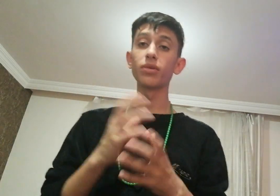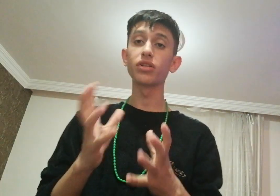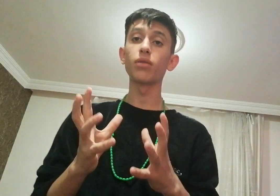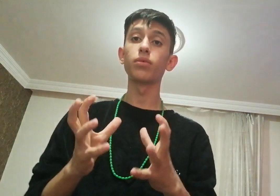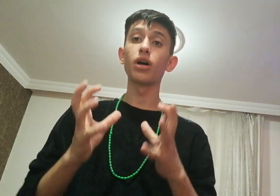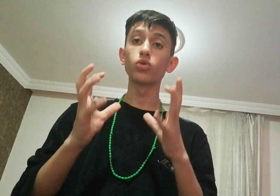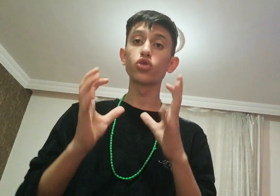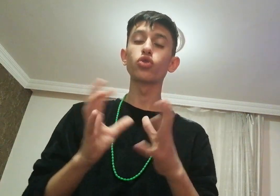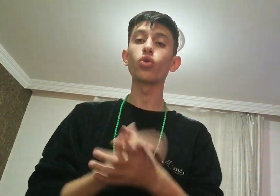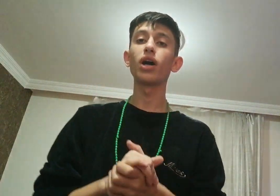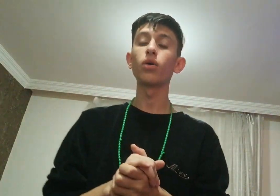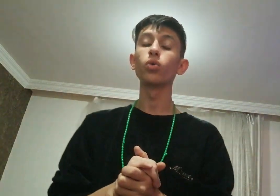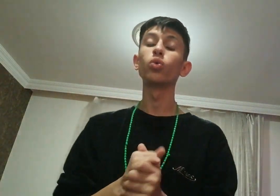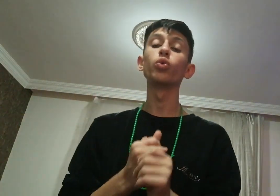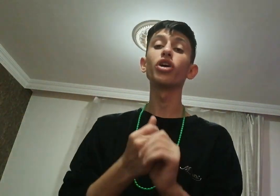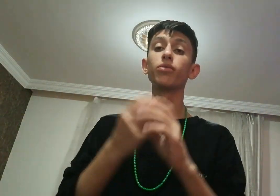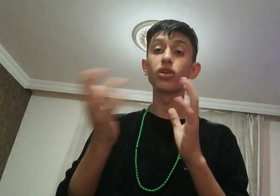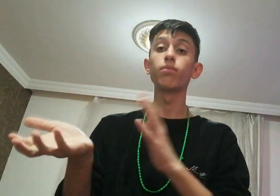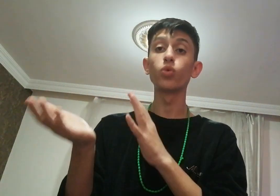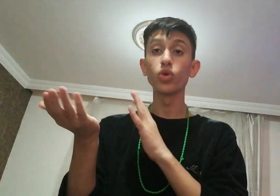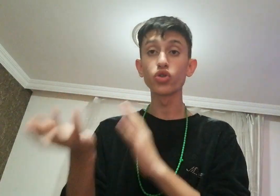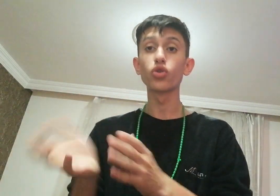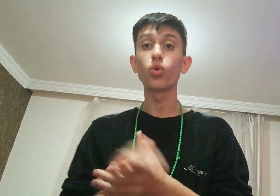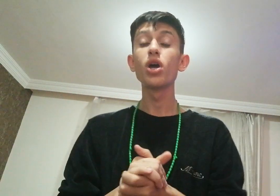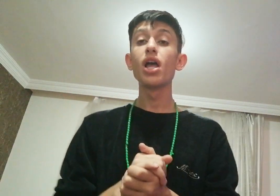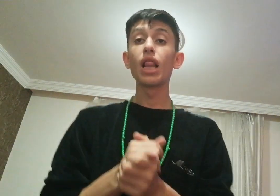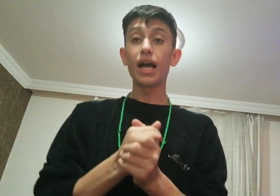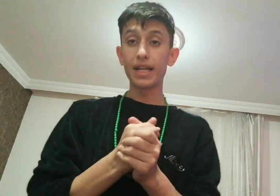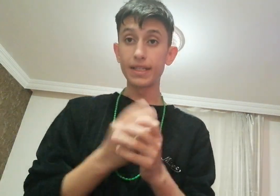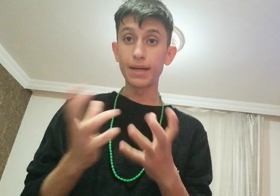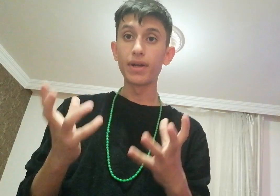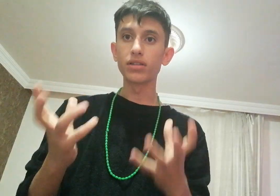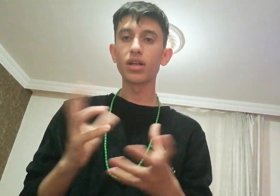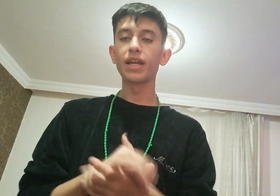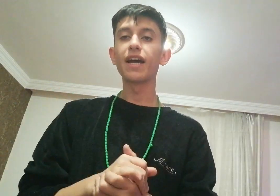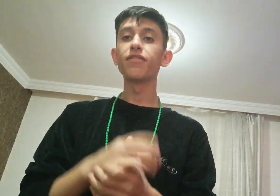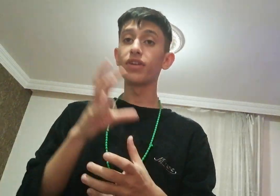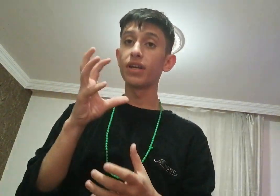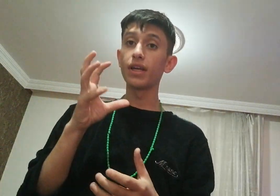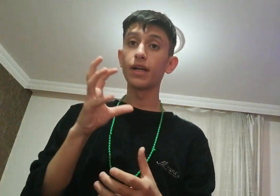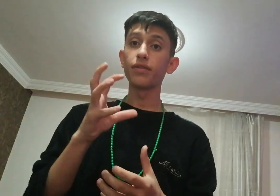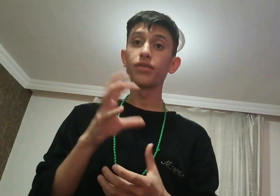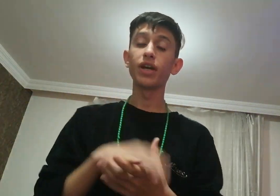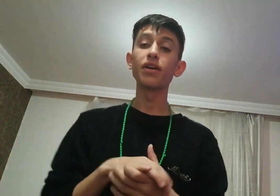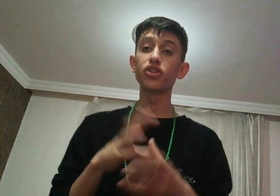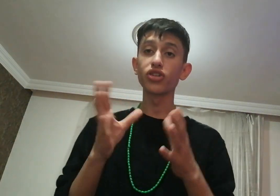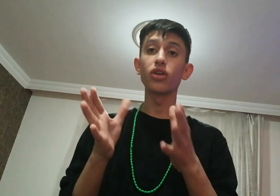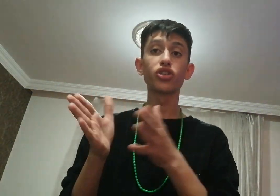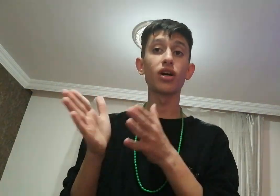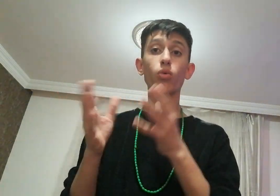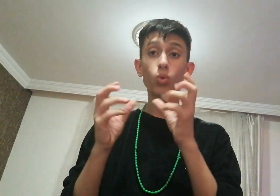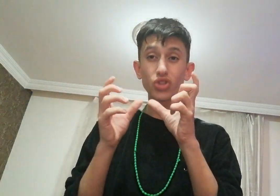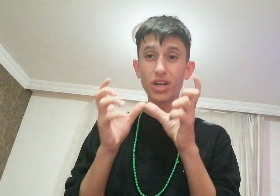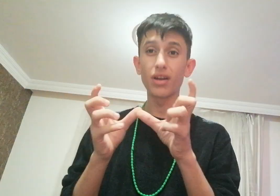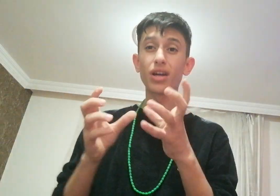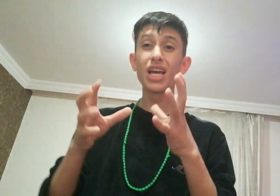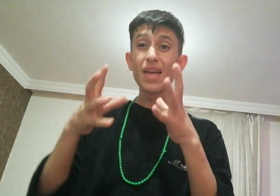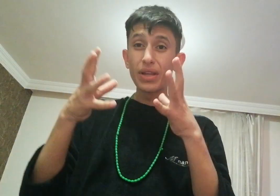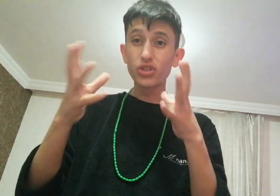وتحمد ربها وتشكره، أو يحمد ربه ويشكره على النعمة اللي أعطانا إياها في هذا الشهر،